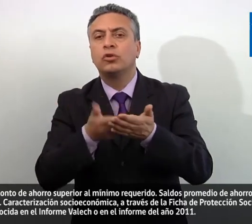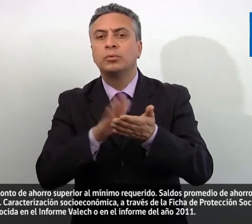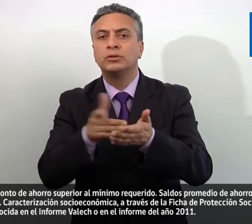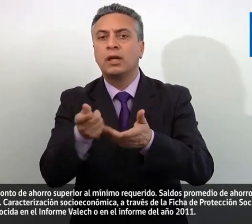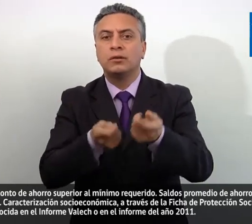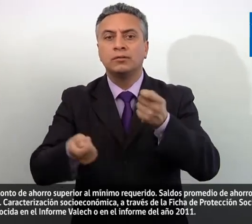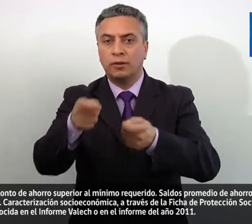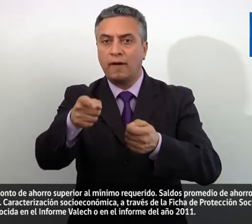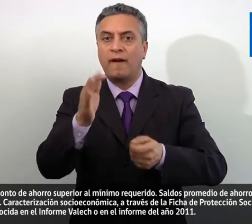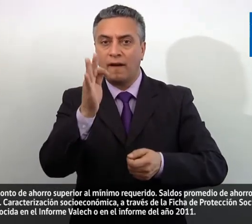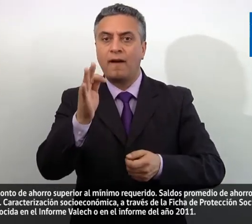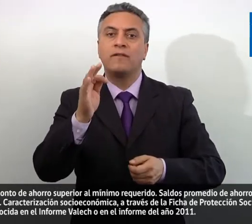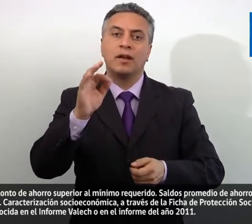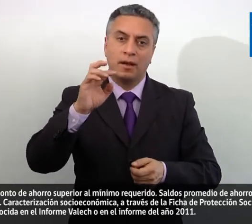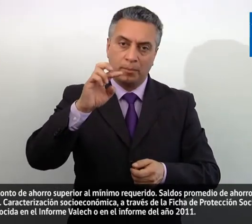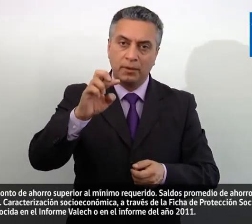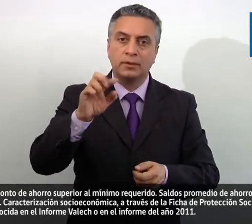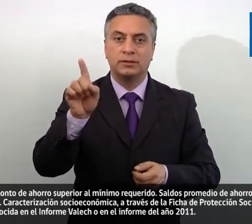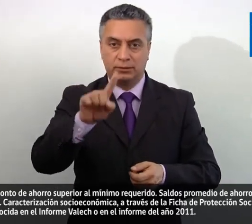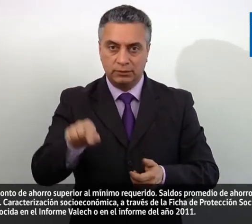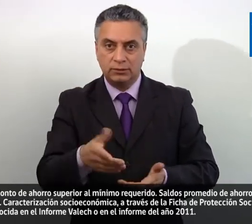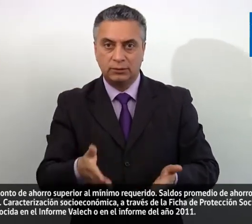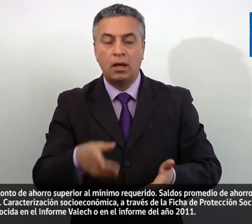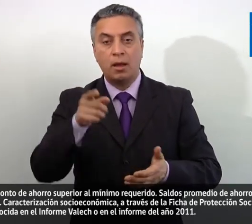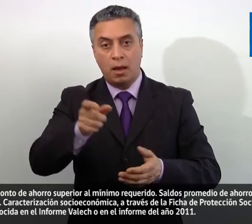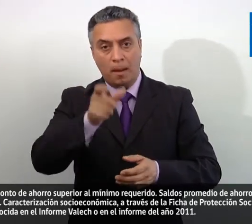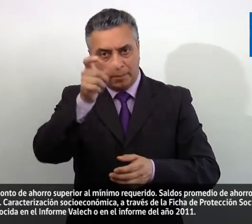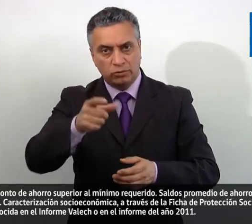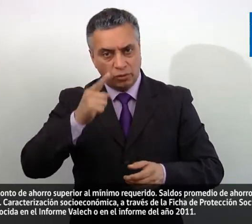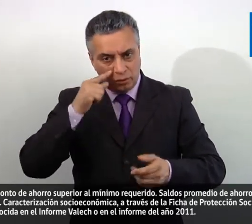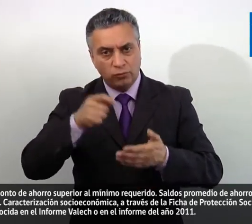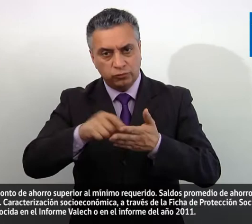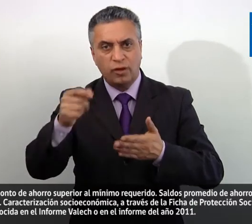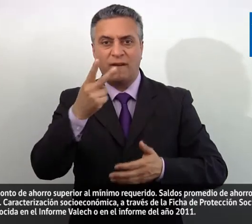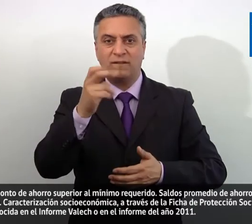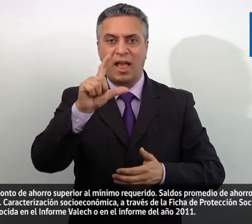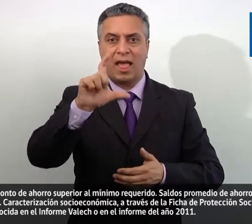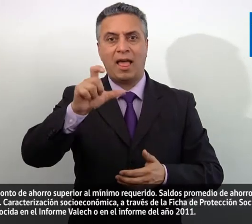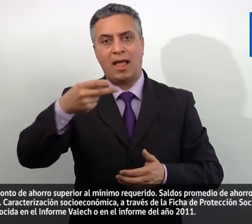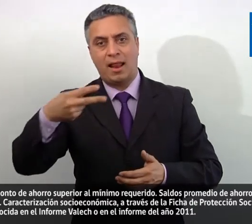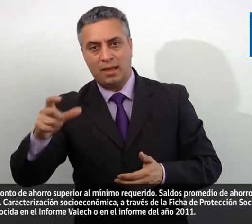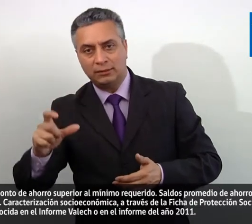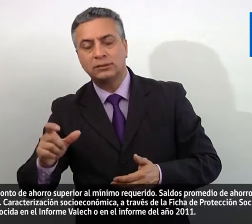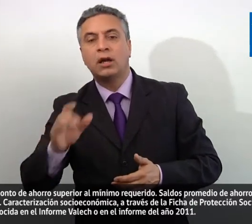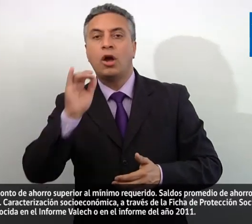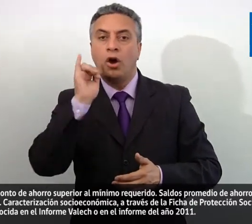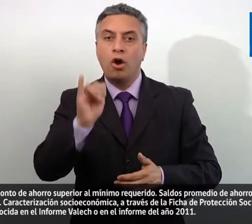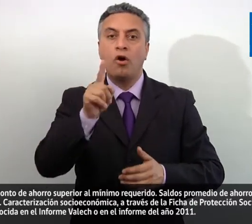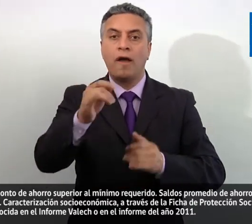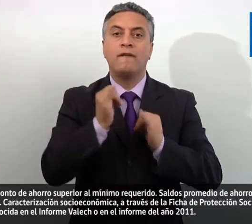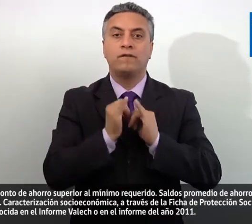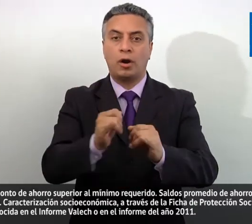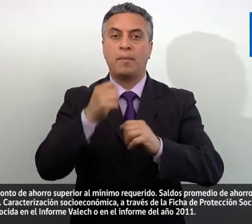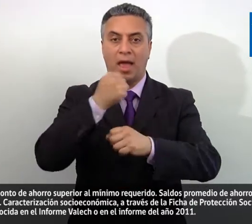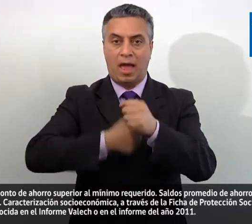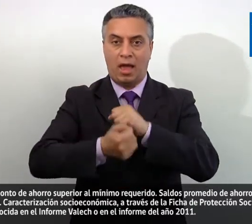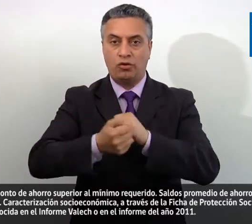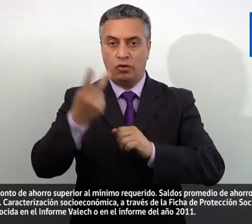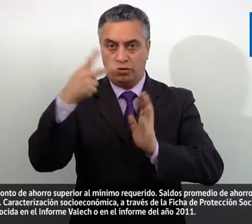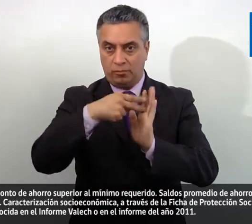caracterización socioeconómica a través de la ficha de protección social, condición de persona reconocida en el informe Valech o en el informe del año